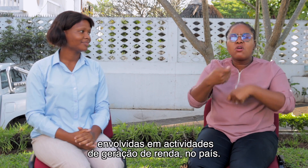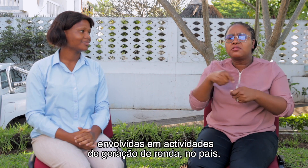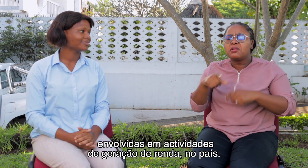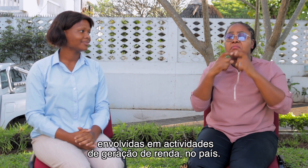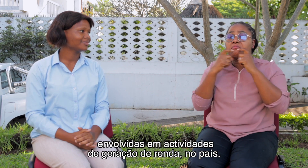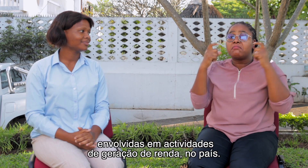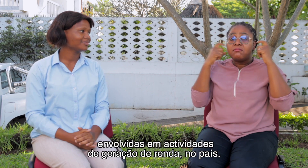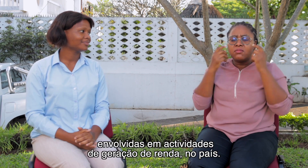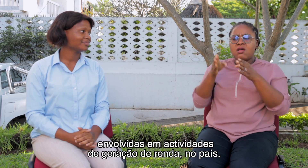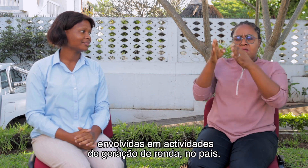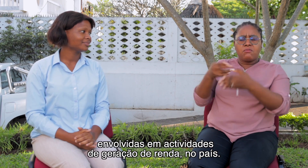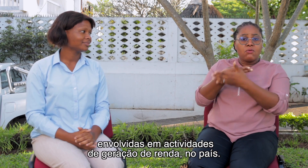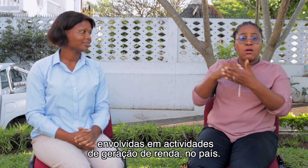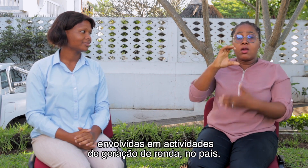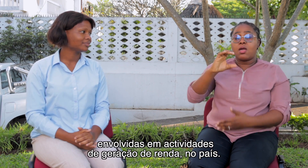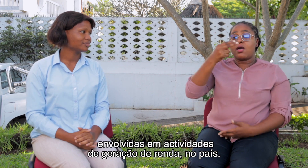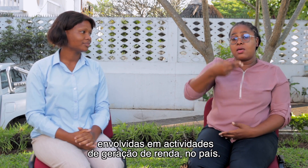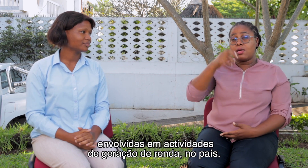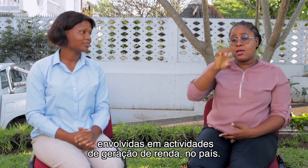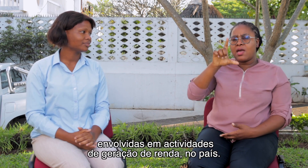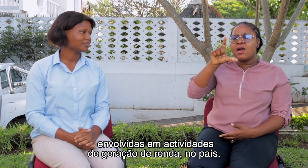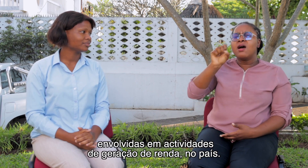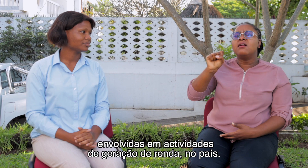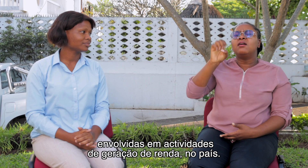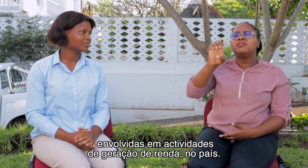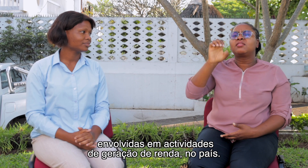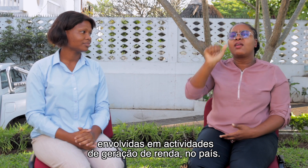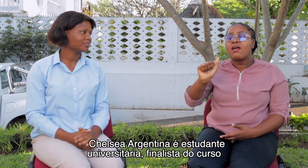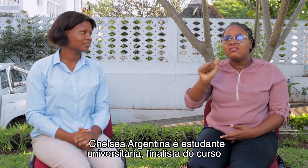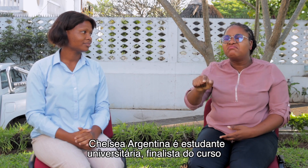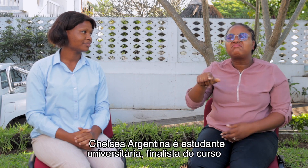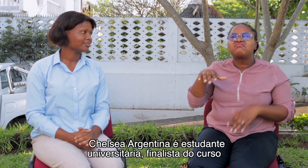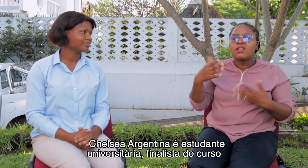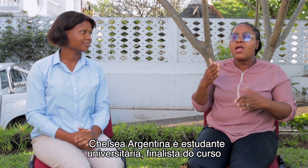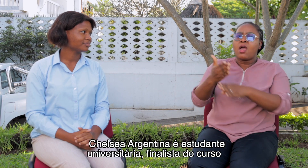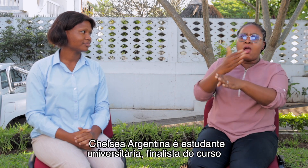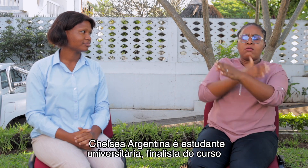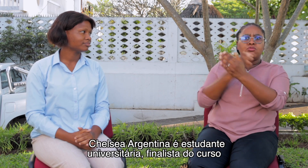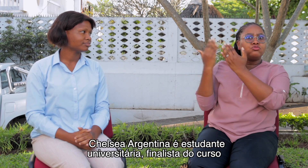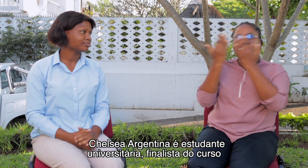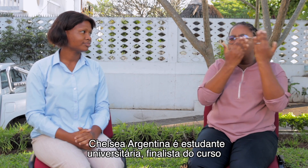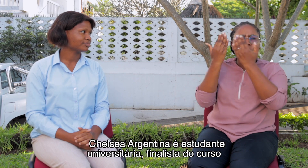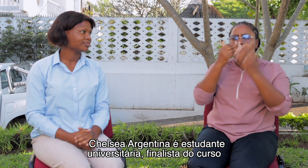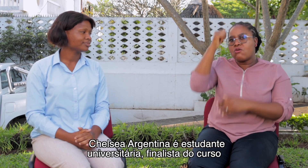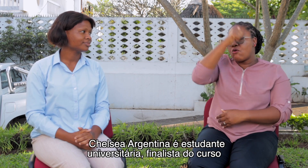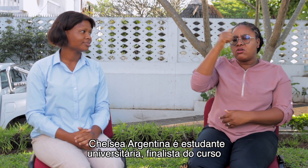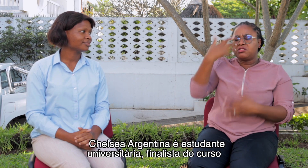envolvidas em atividades de geração de renda no país. Chelsea, Argentina, é estudante universitária